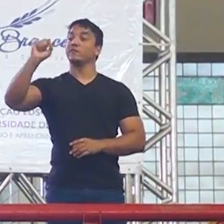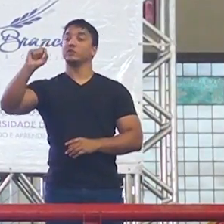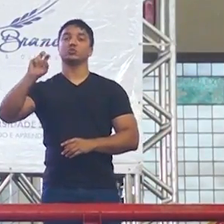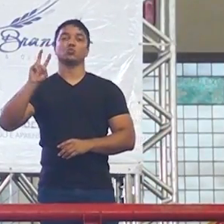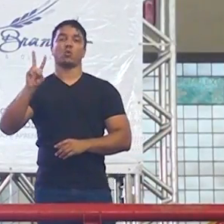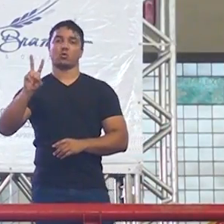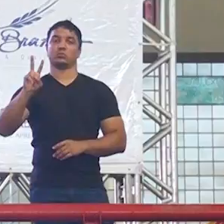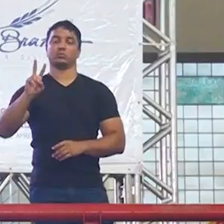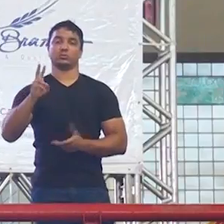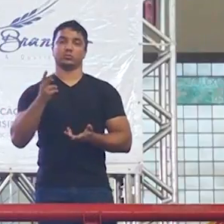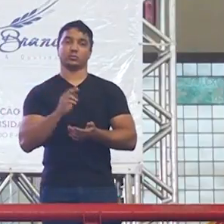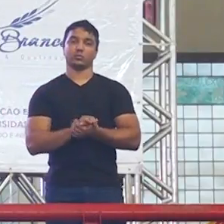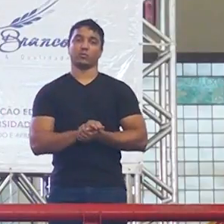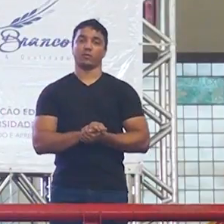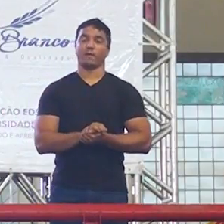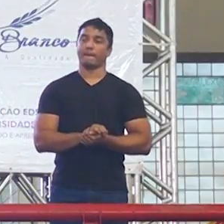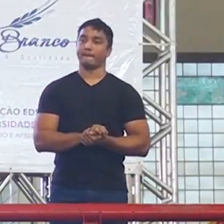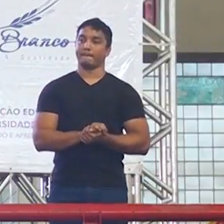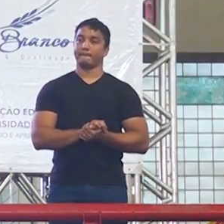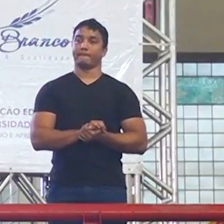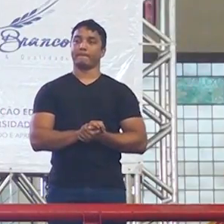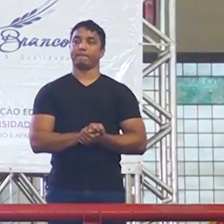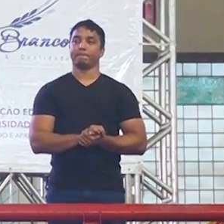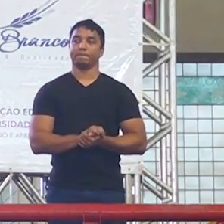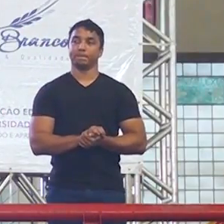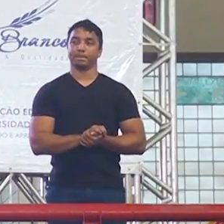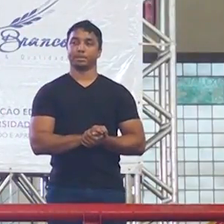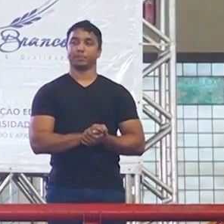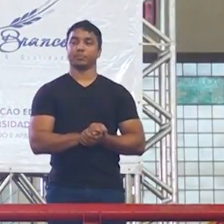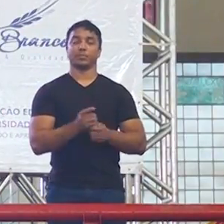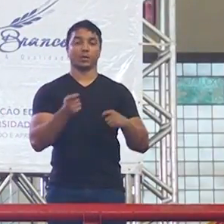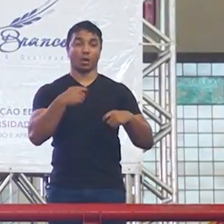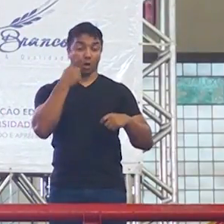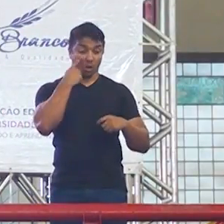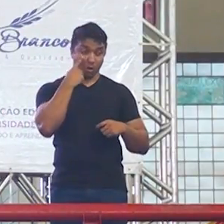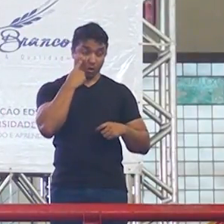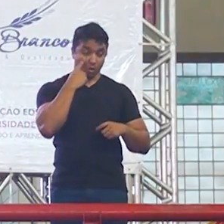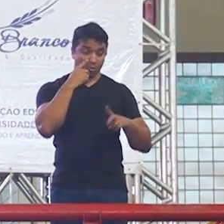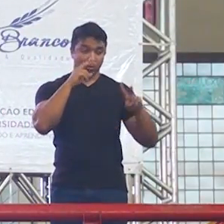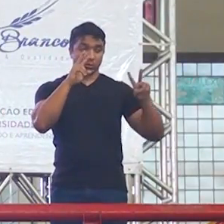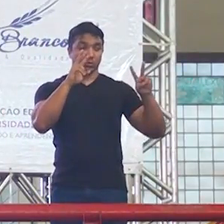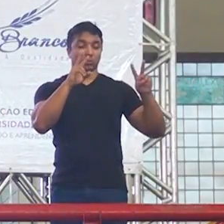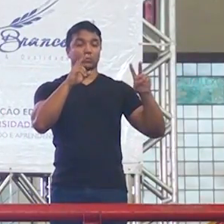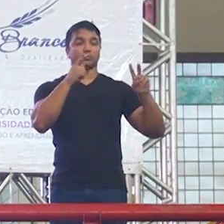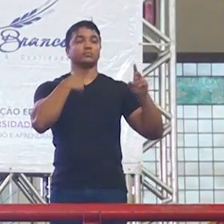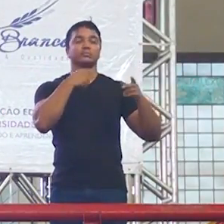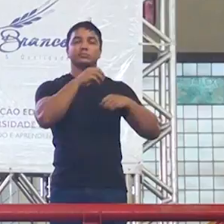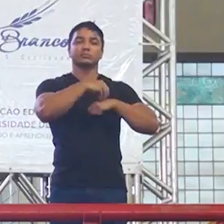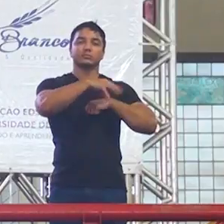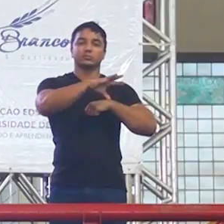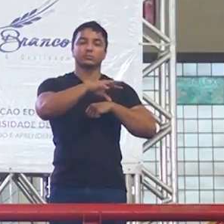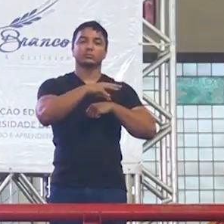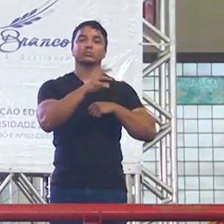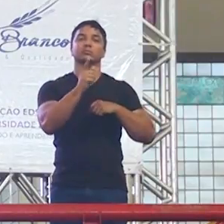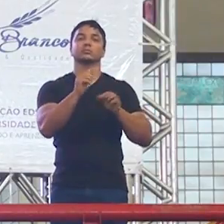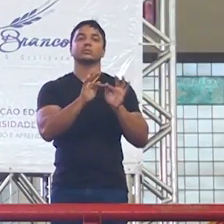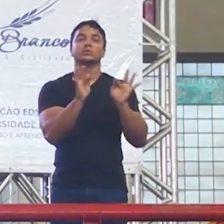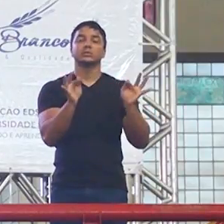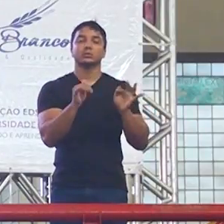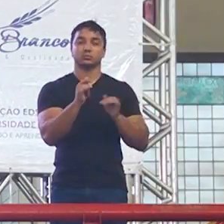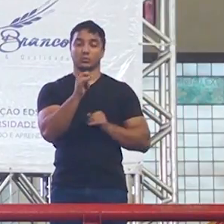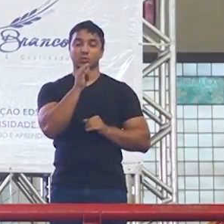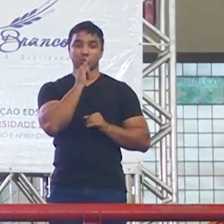220 volts. Beleza, beleza. Deixa eu só colocar uma coisinha legal para vocês. Se